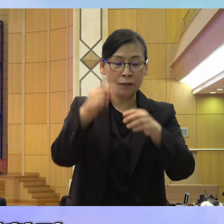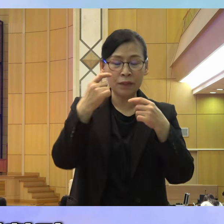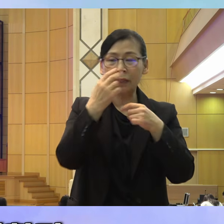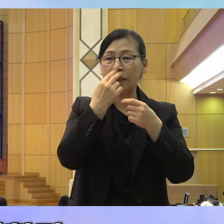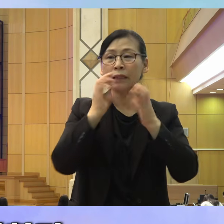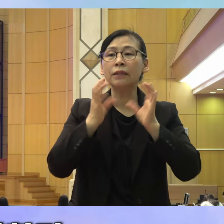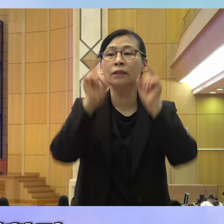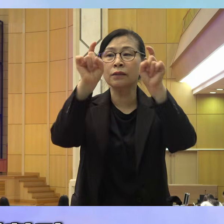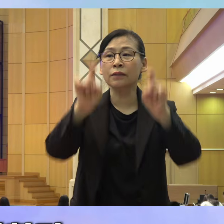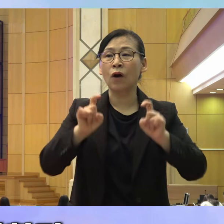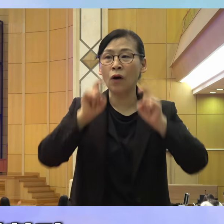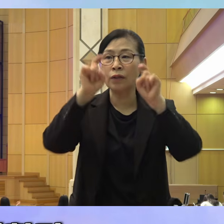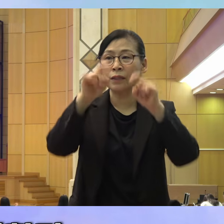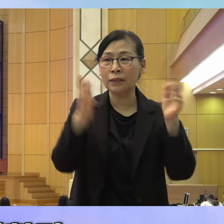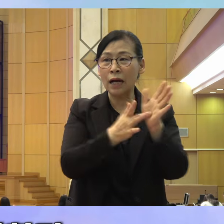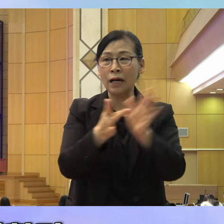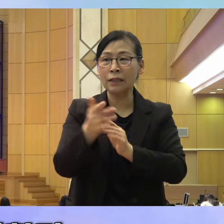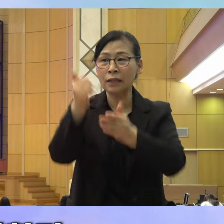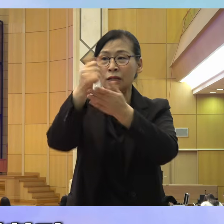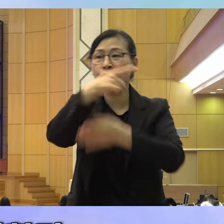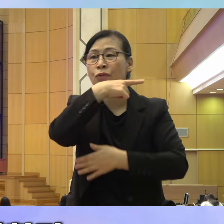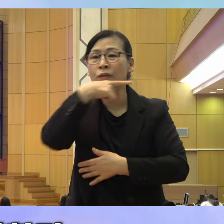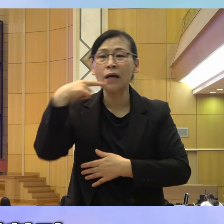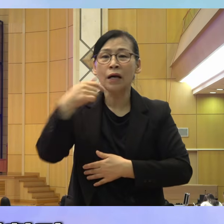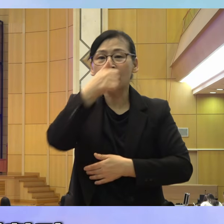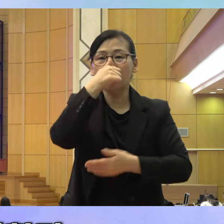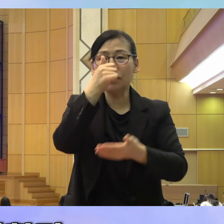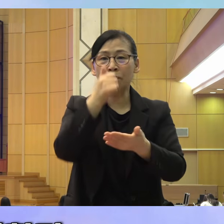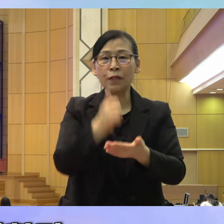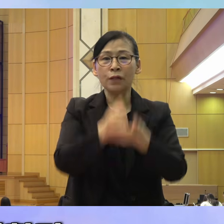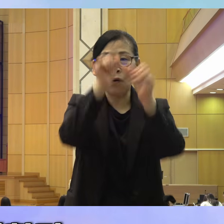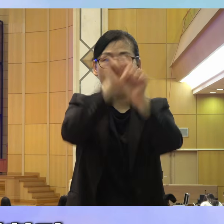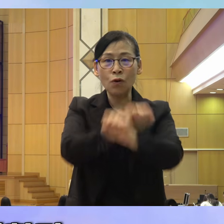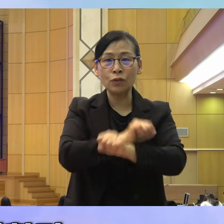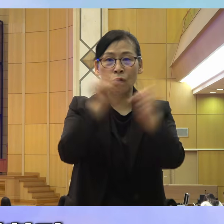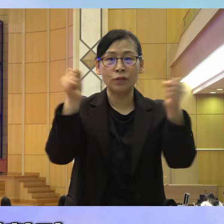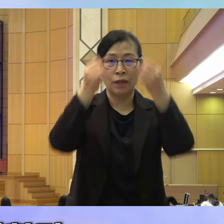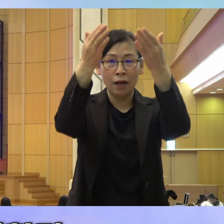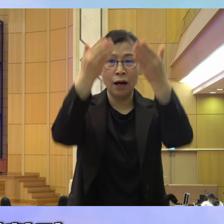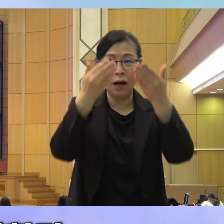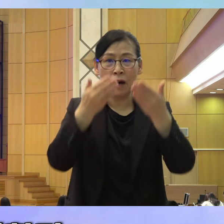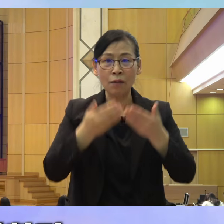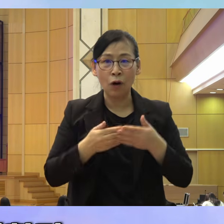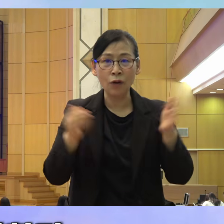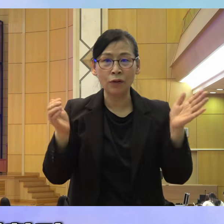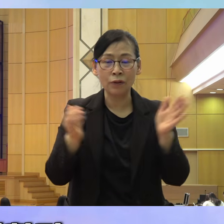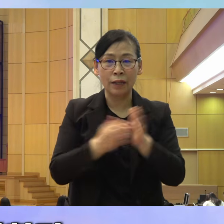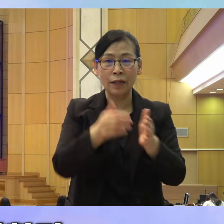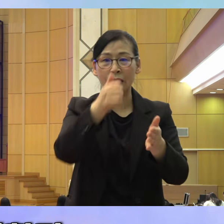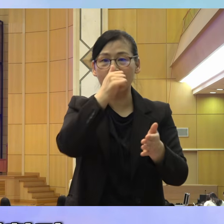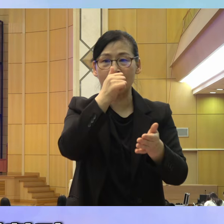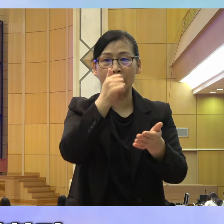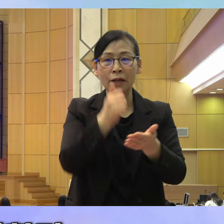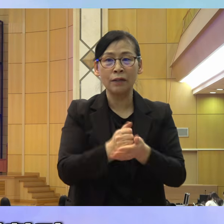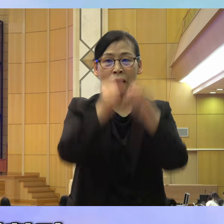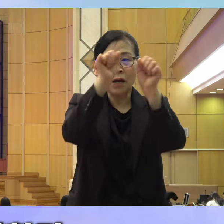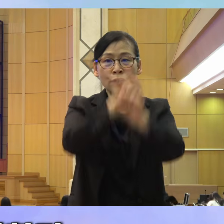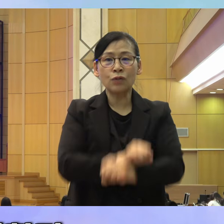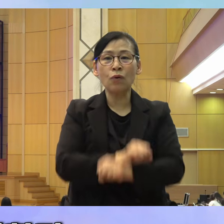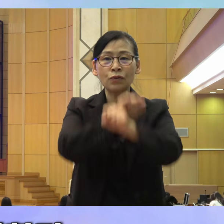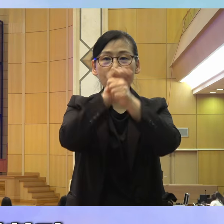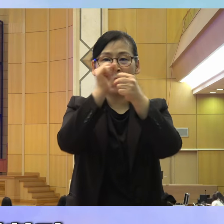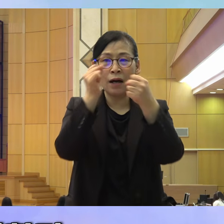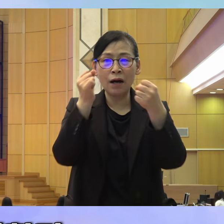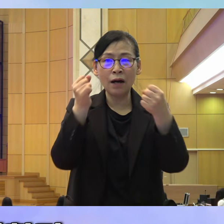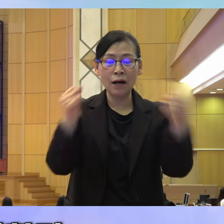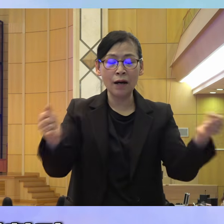확실히 믿기는 어린 양 예수의 그 피로 속죄함 얻은